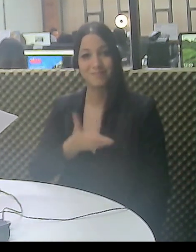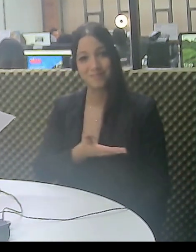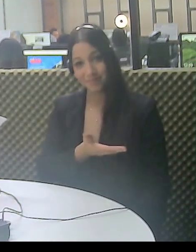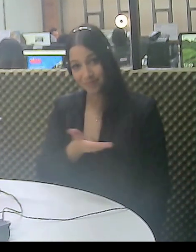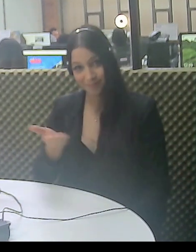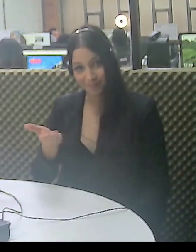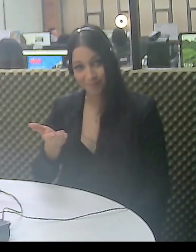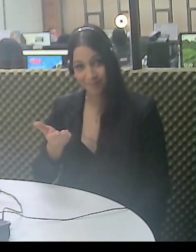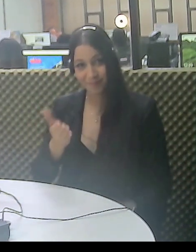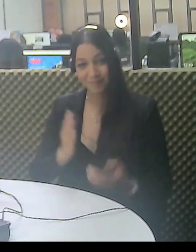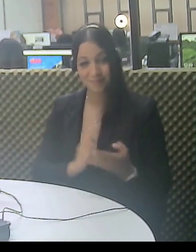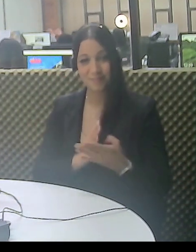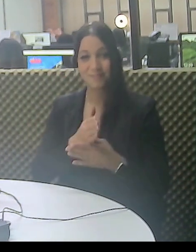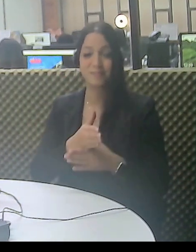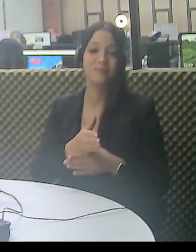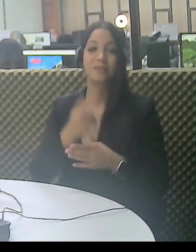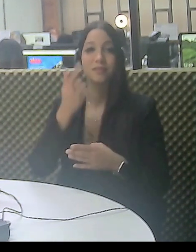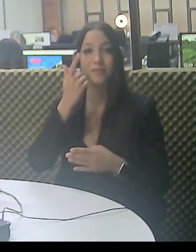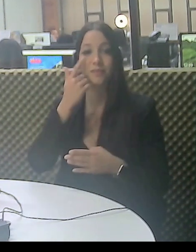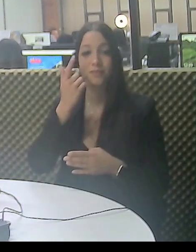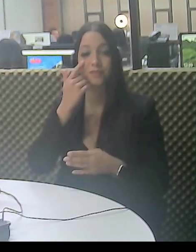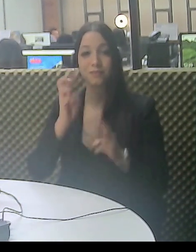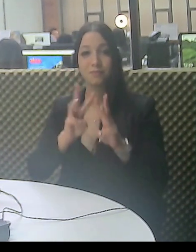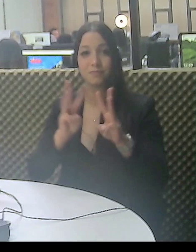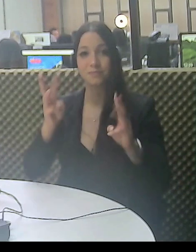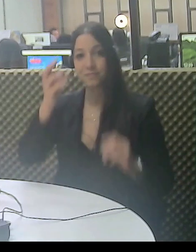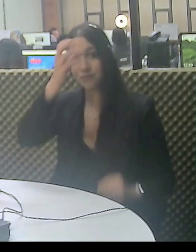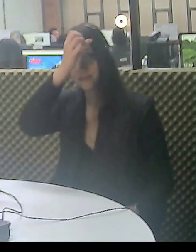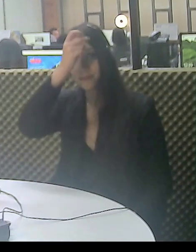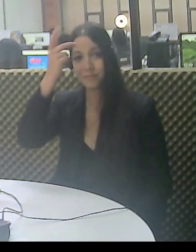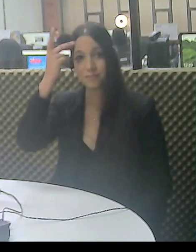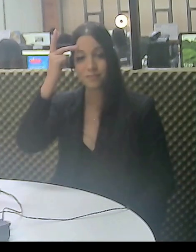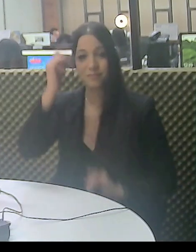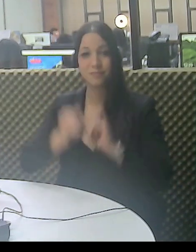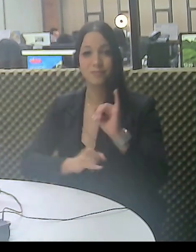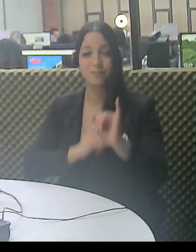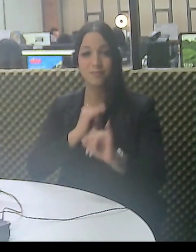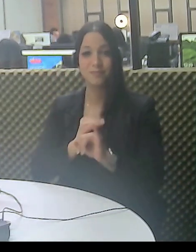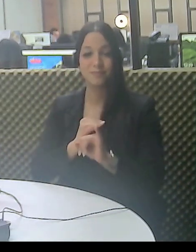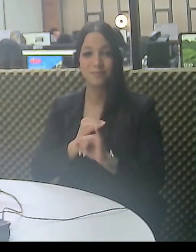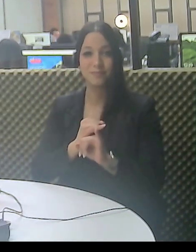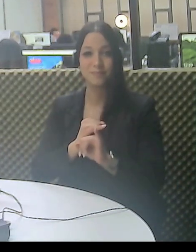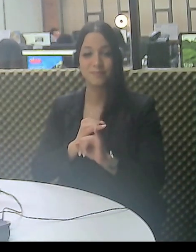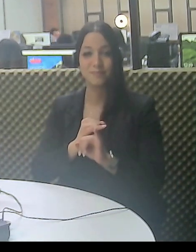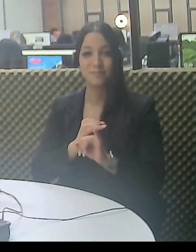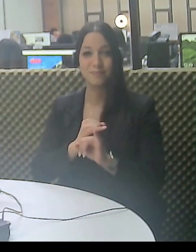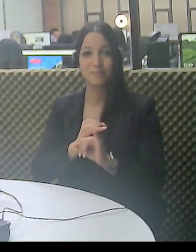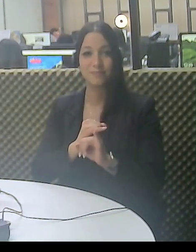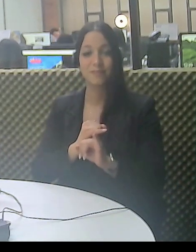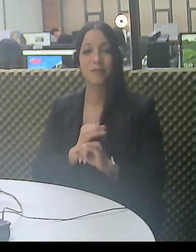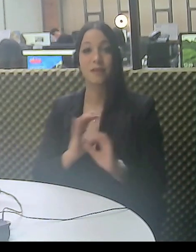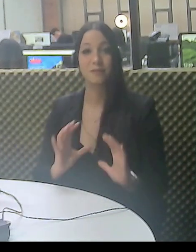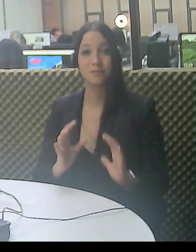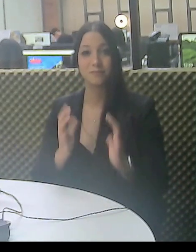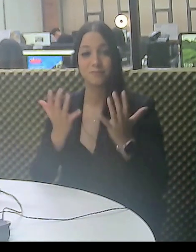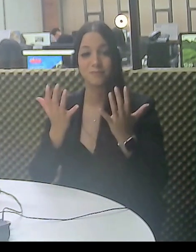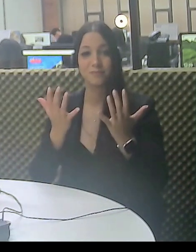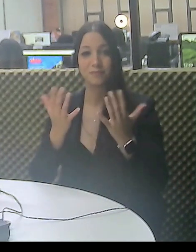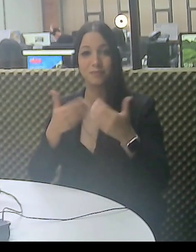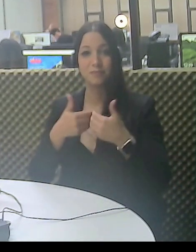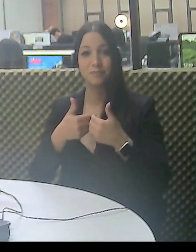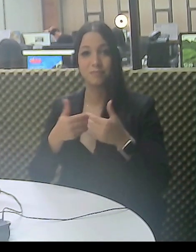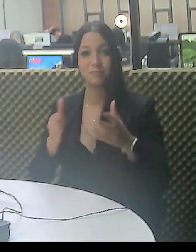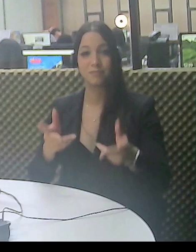também pode acessar o Livro de Receitas da Roça em formato digital pelo portal da Prefeitura. Durante o evento, aberto